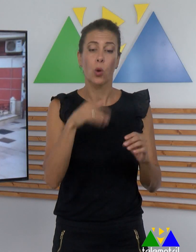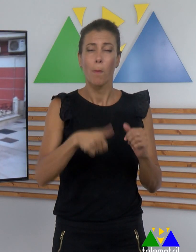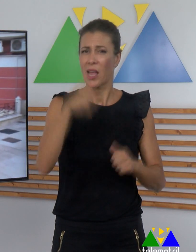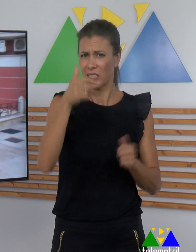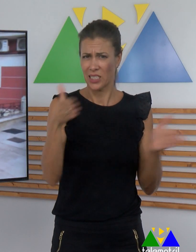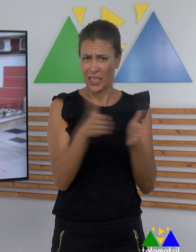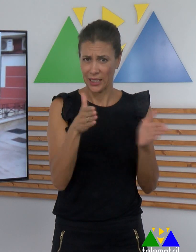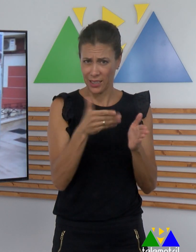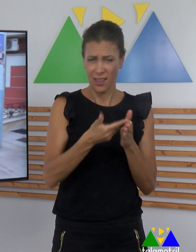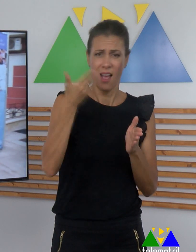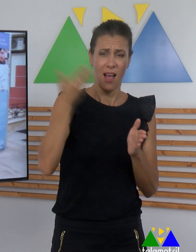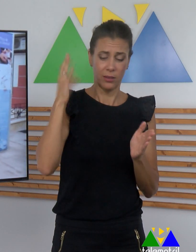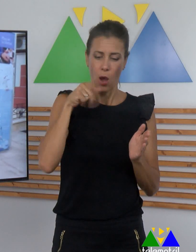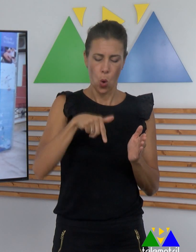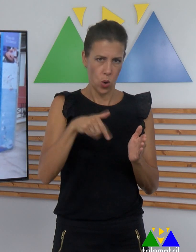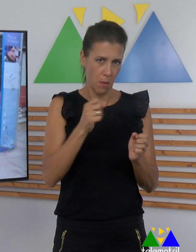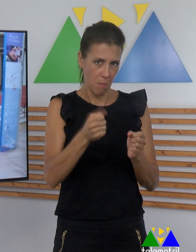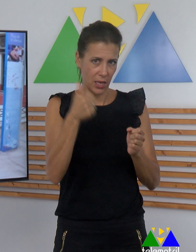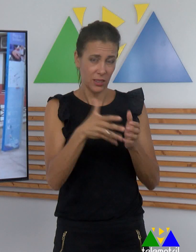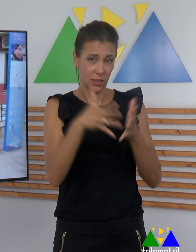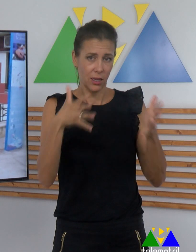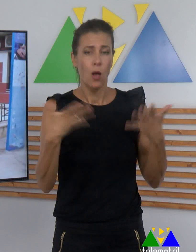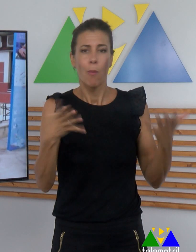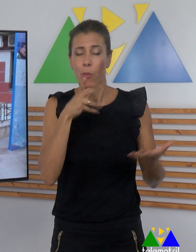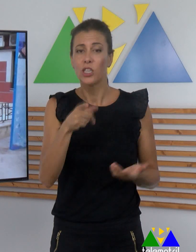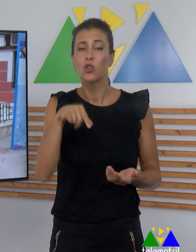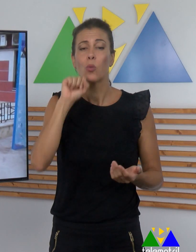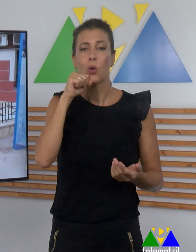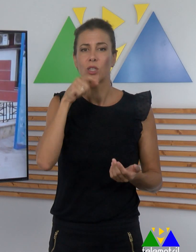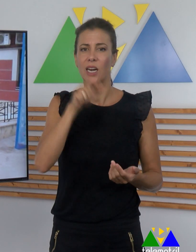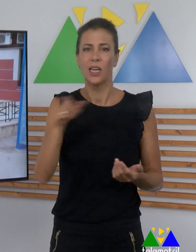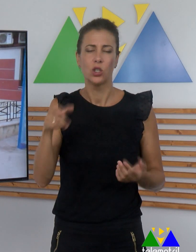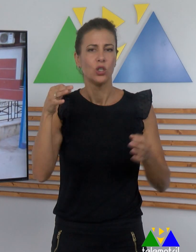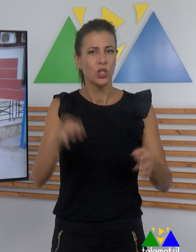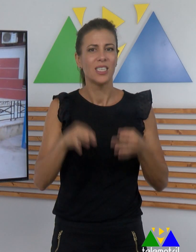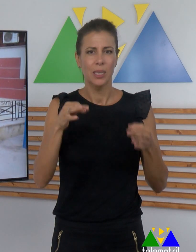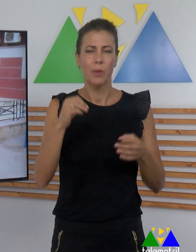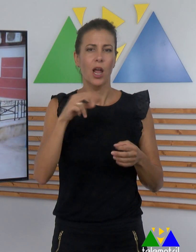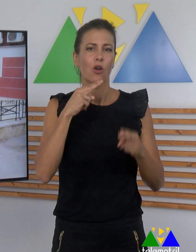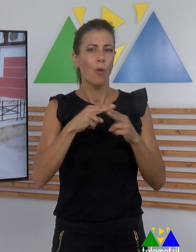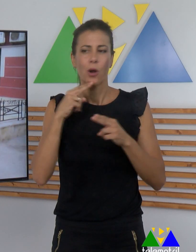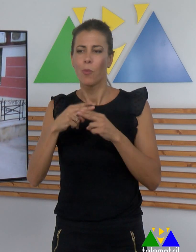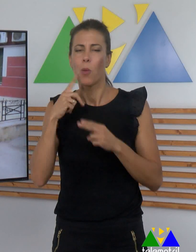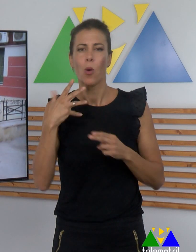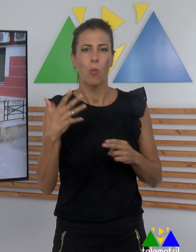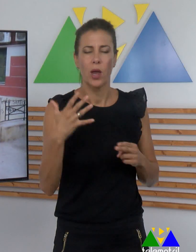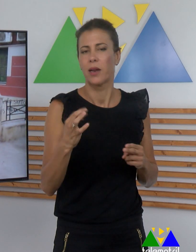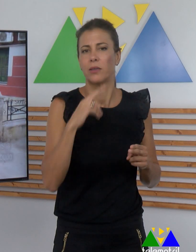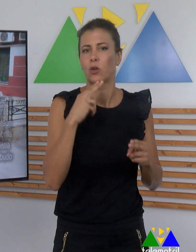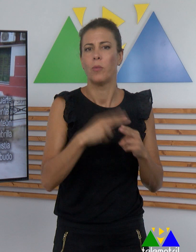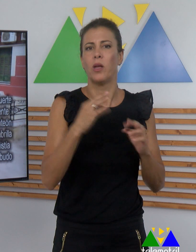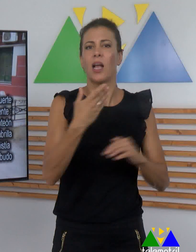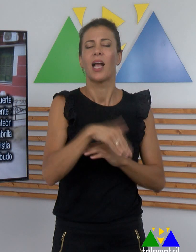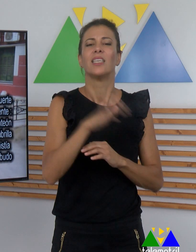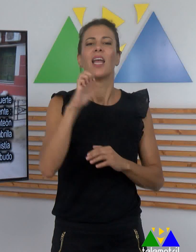lo que hoy es. Por eso los motrileños, que le hemos tenido pues, siempre nombres populares a las cosas, le llamaban la calle del